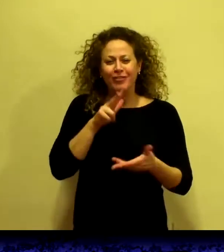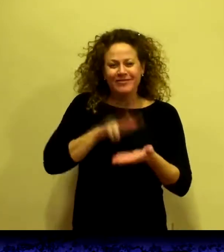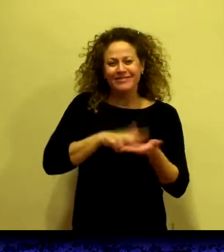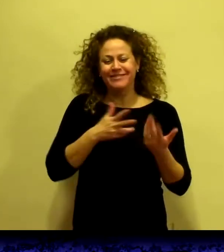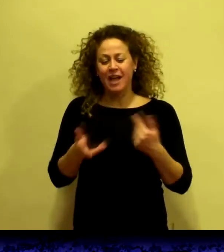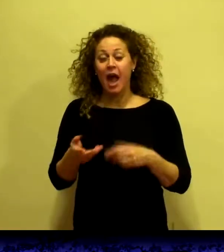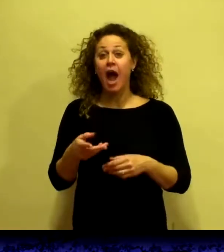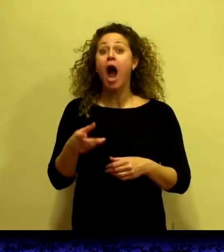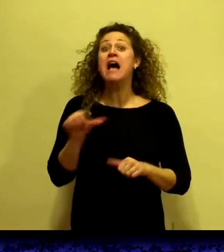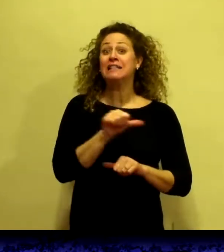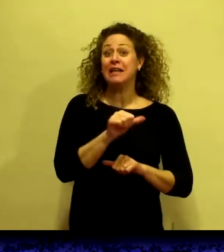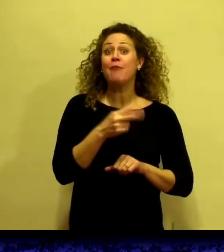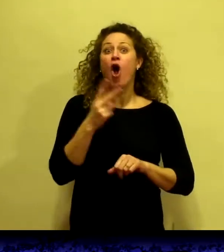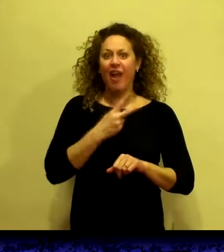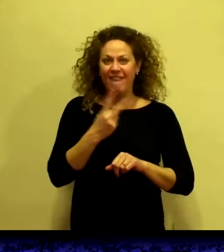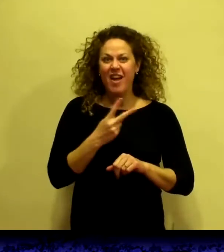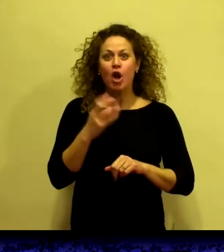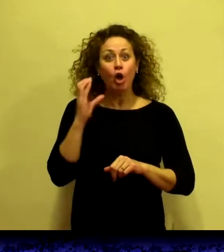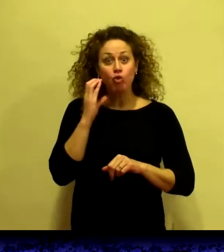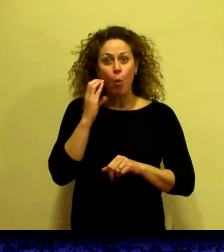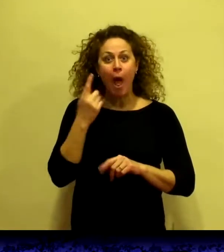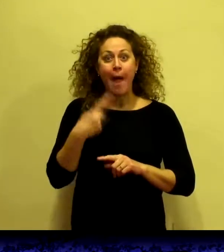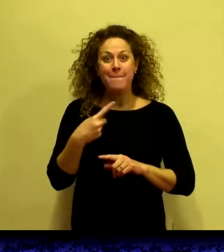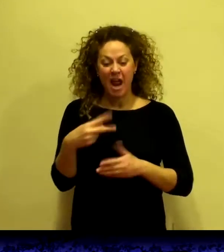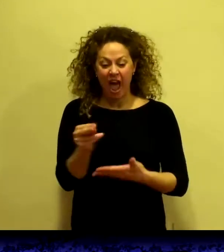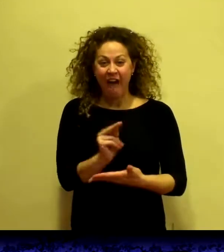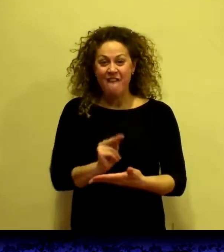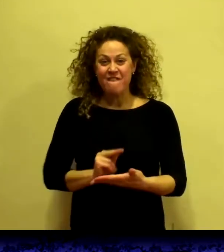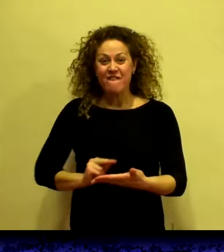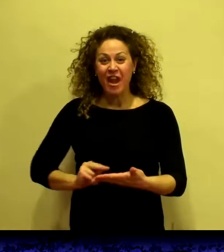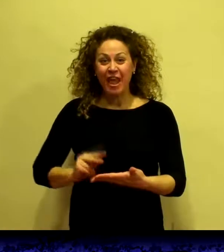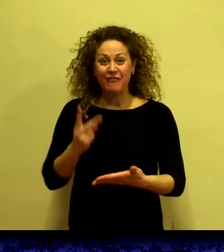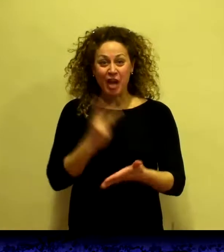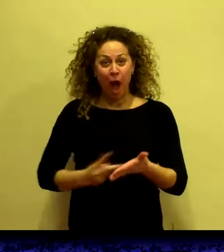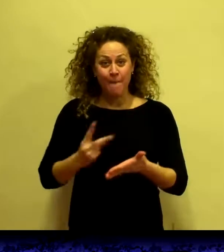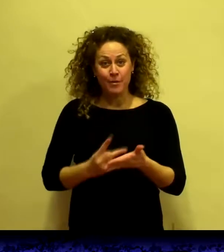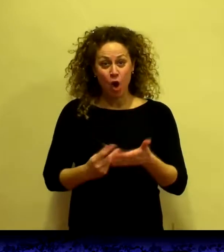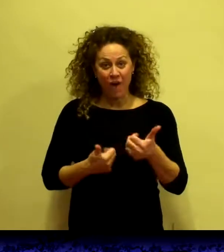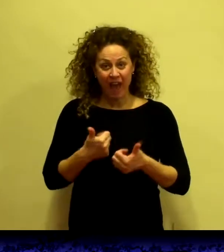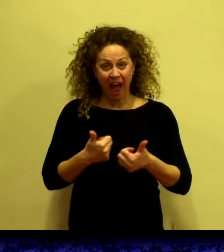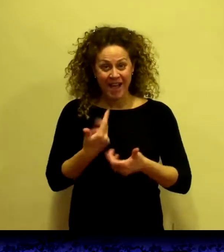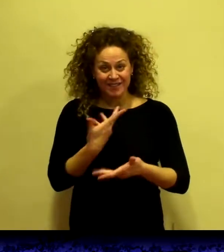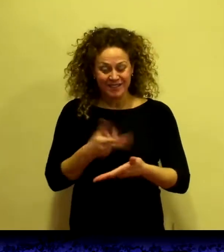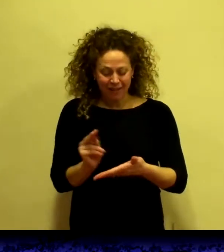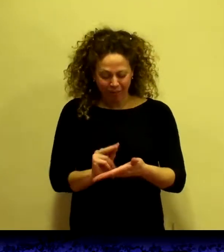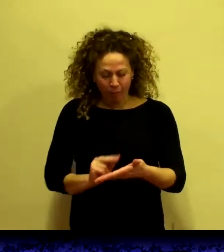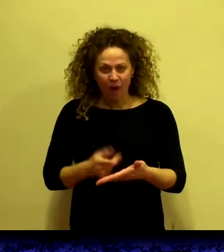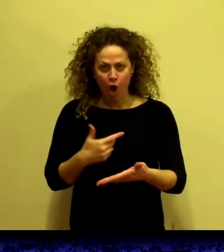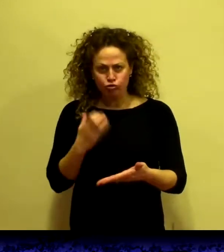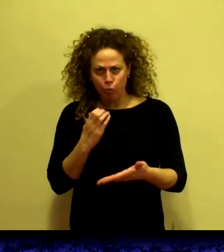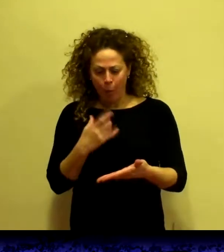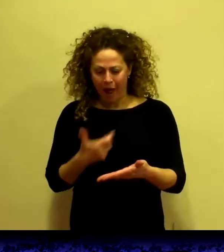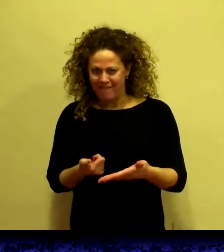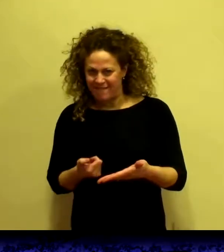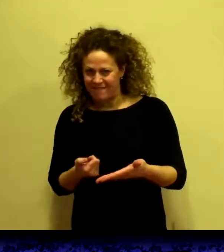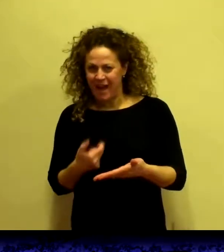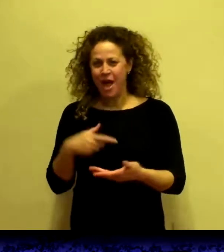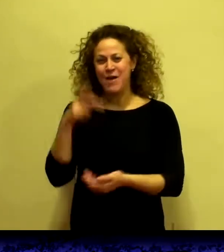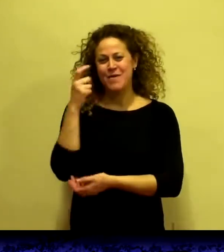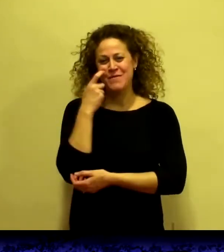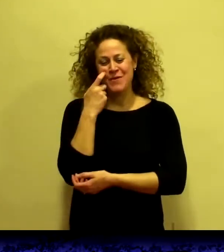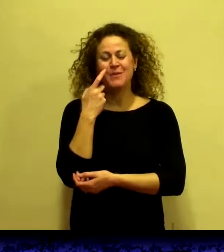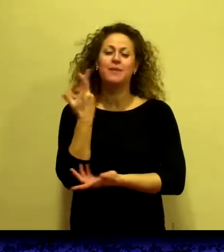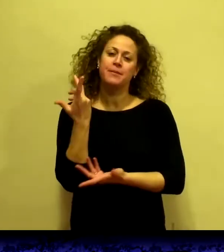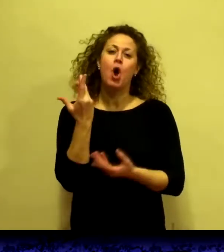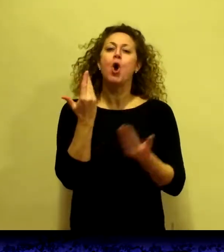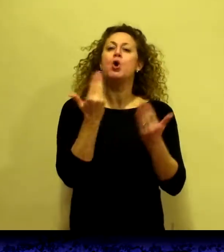i cellulari per le verifiche. Sì. Beh, i cellulari ai miei tempi. Dallo studio al gioco. Cioè,